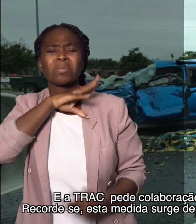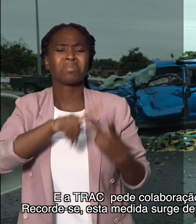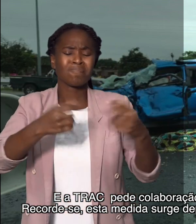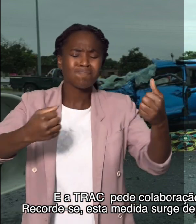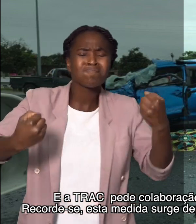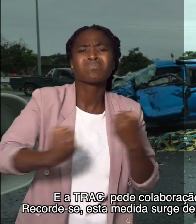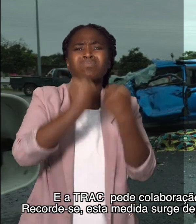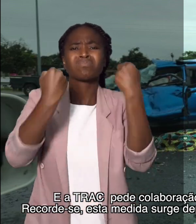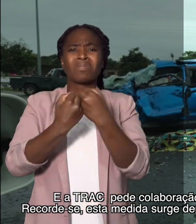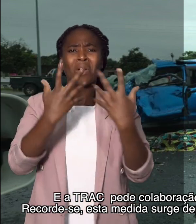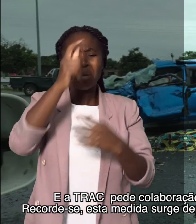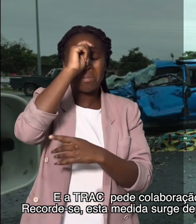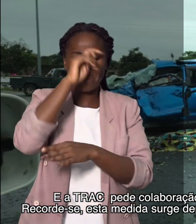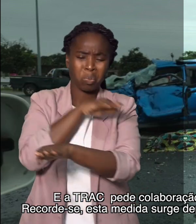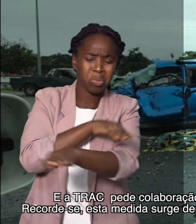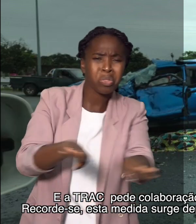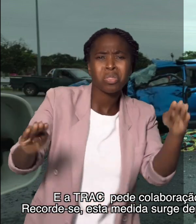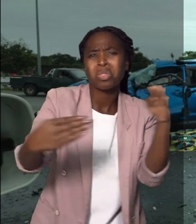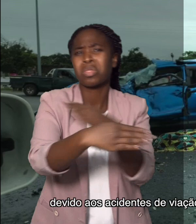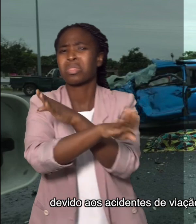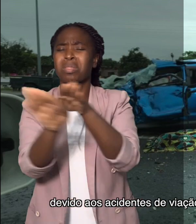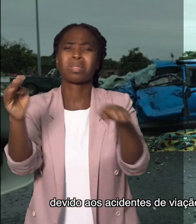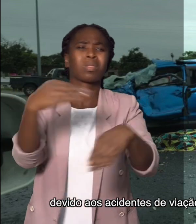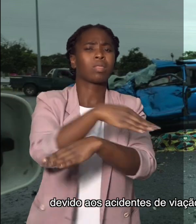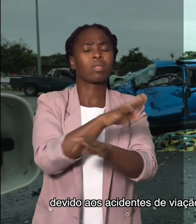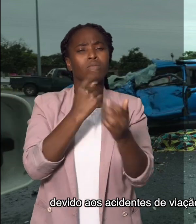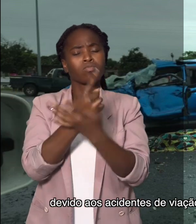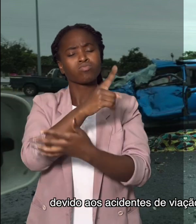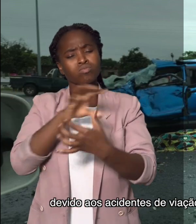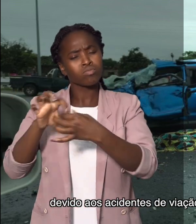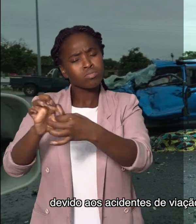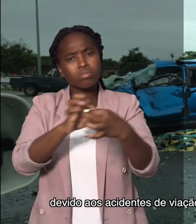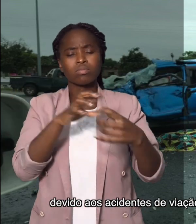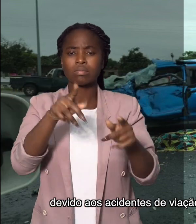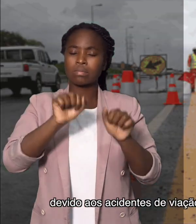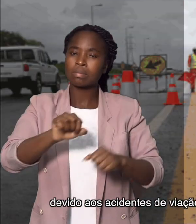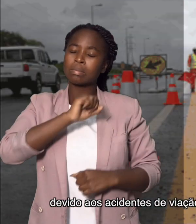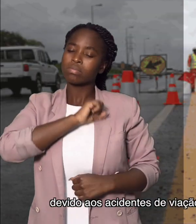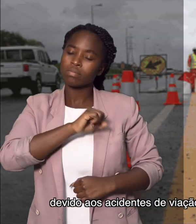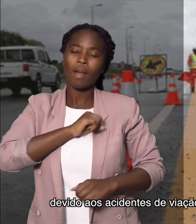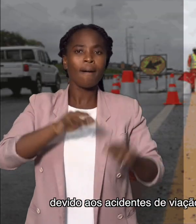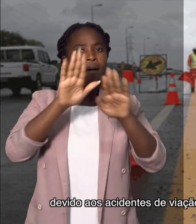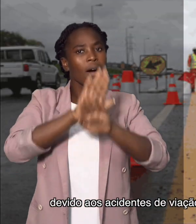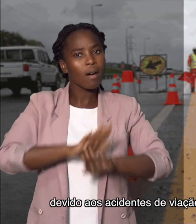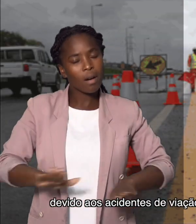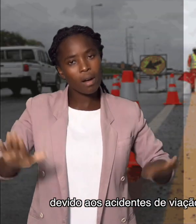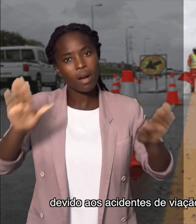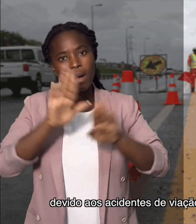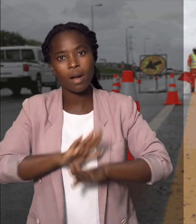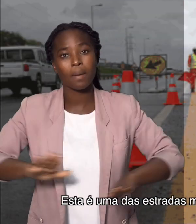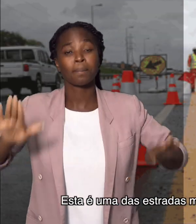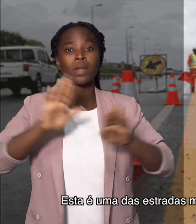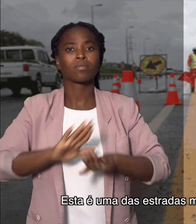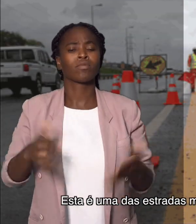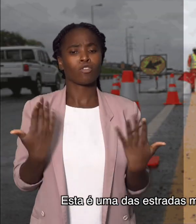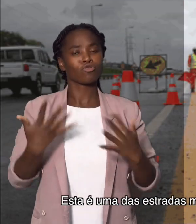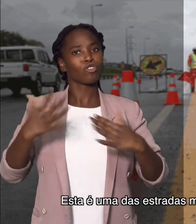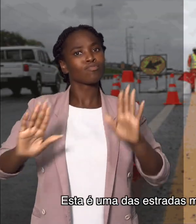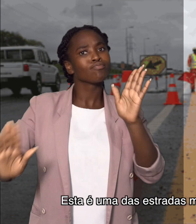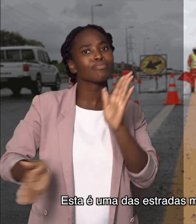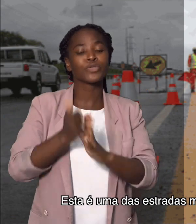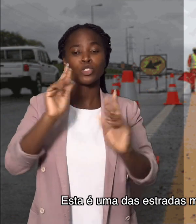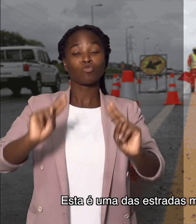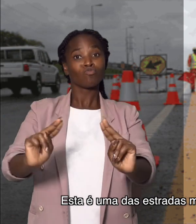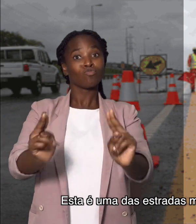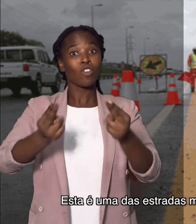surge depois de muita contestação popular devido aos acidentes de aviação, sobretudo no mês de dezembro. Esta